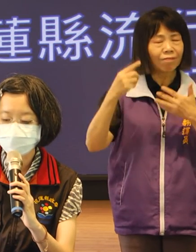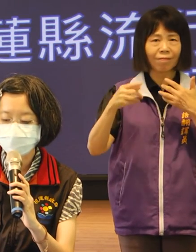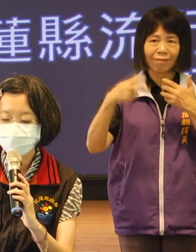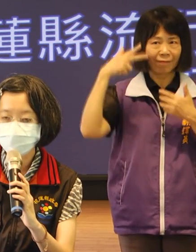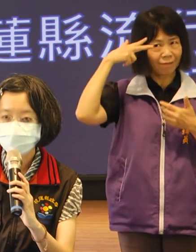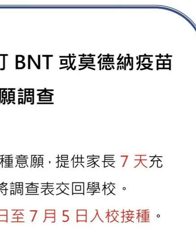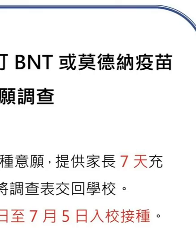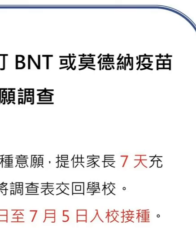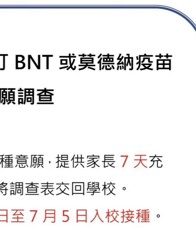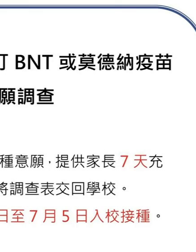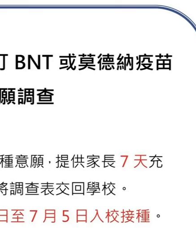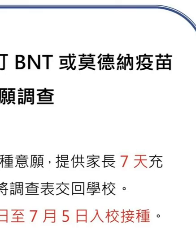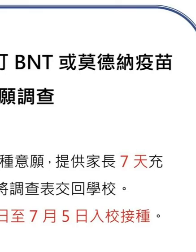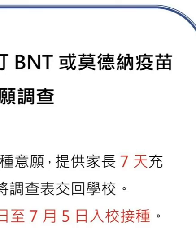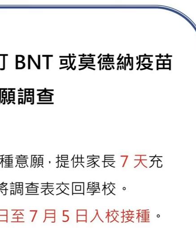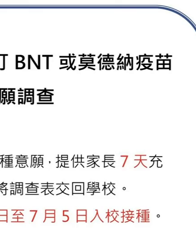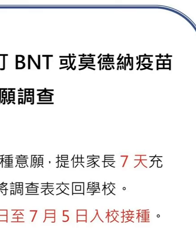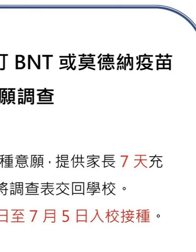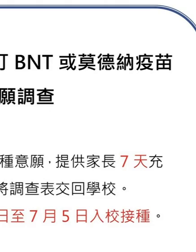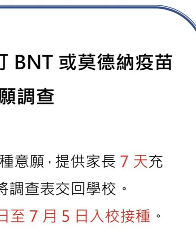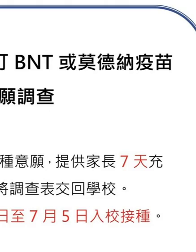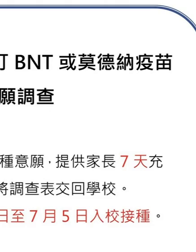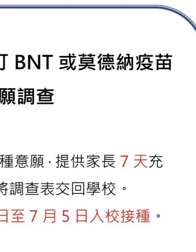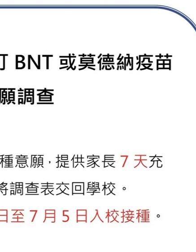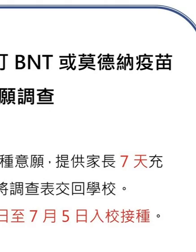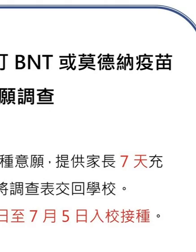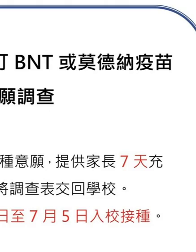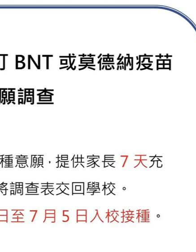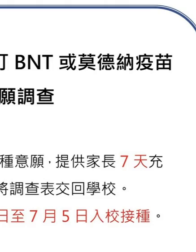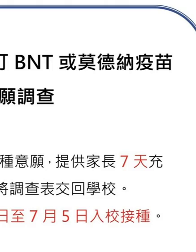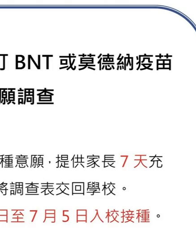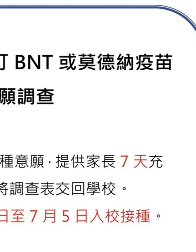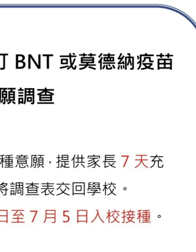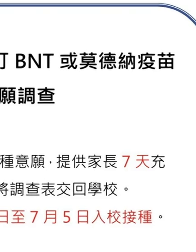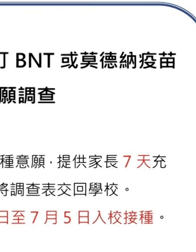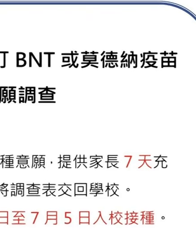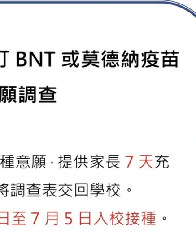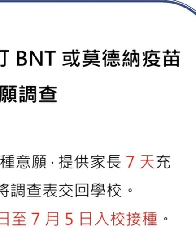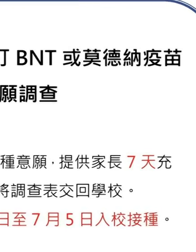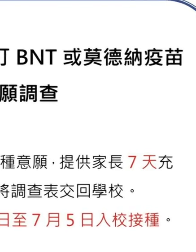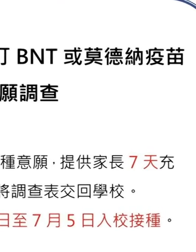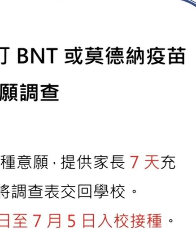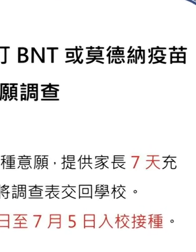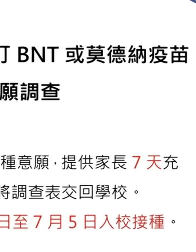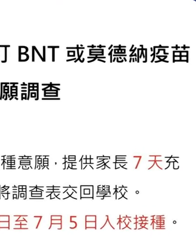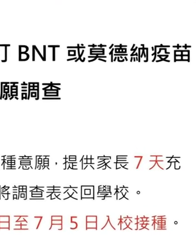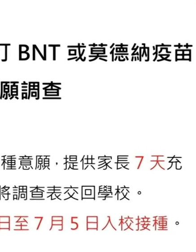家长协助在6月22日以前把调查表交回给学校，那后